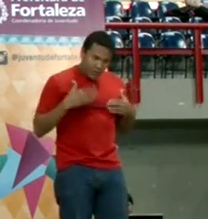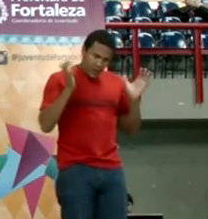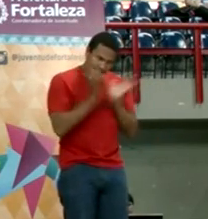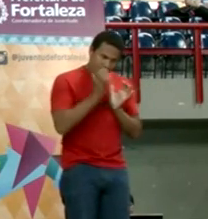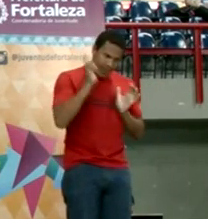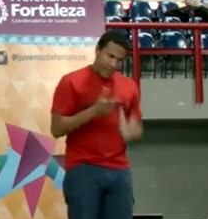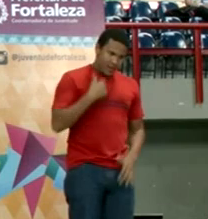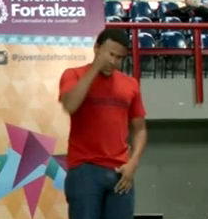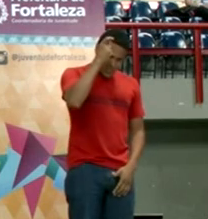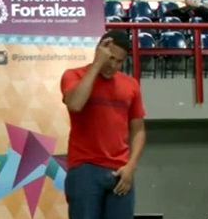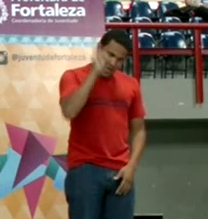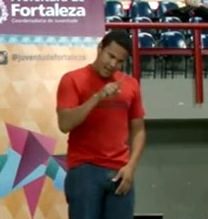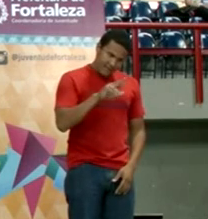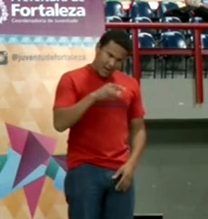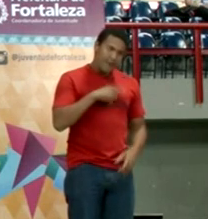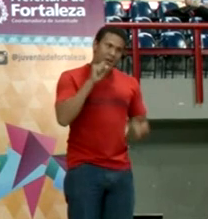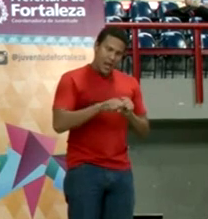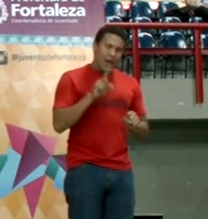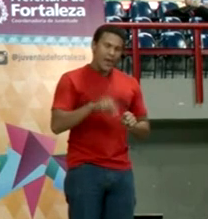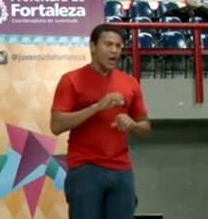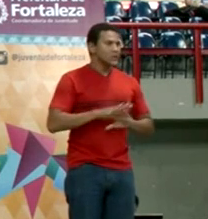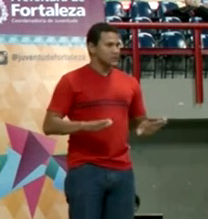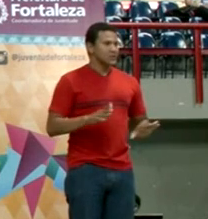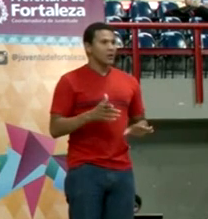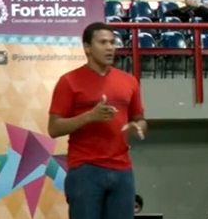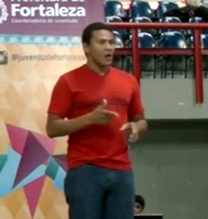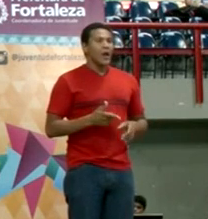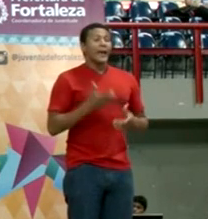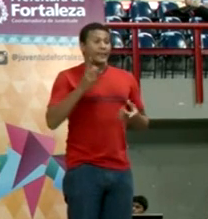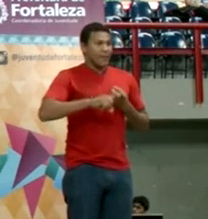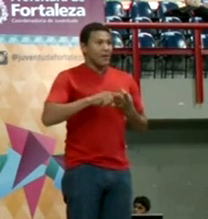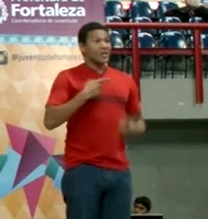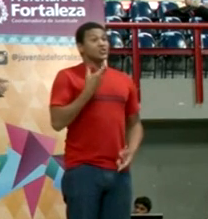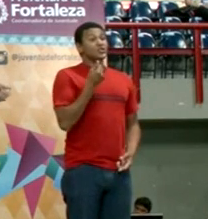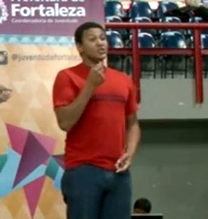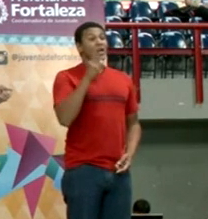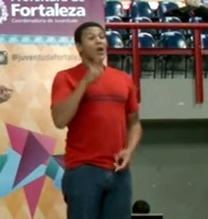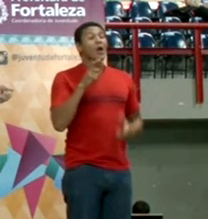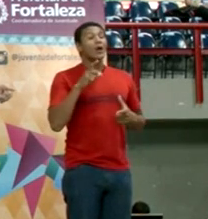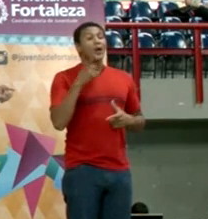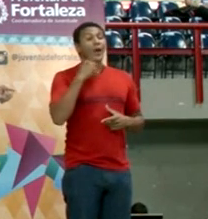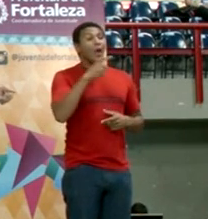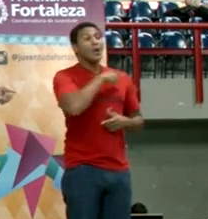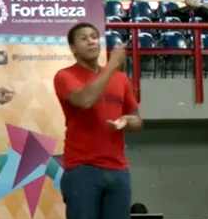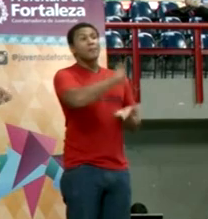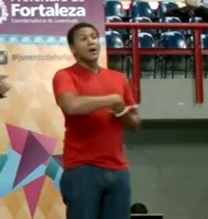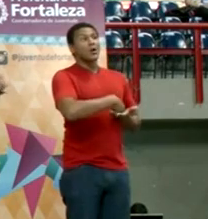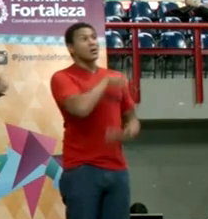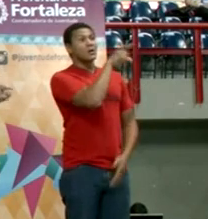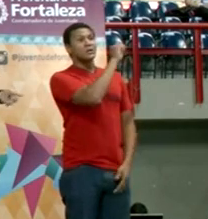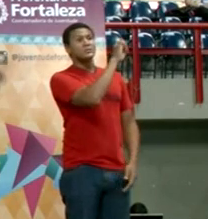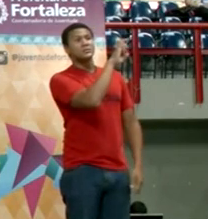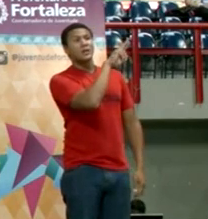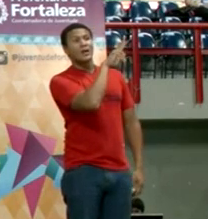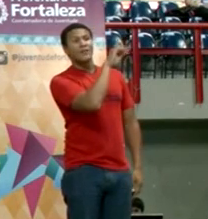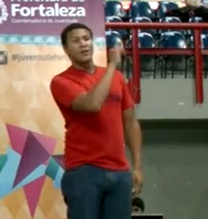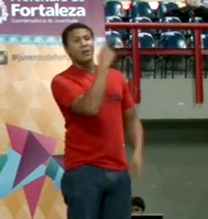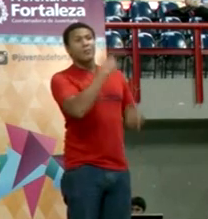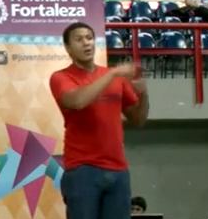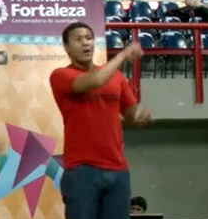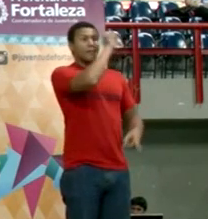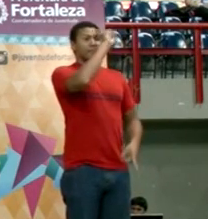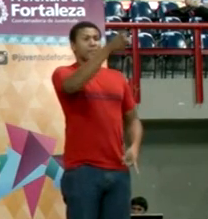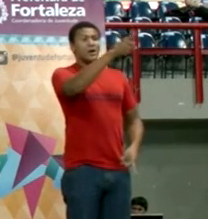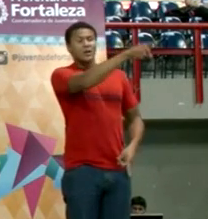terrorista. Tá? E outra coisa, o dinheiro da gente vem lá da Sérvia. Porque quem manda é a